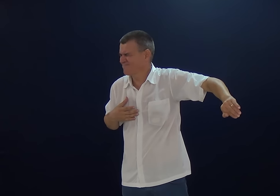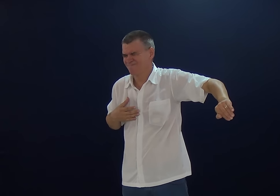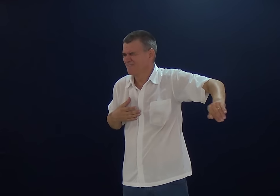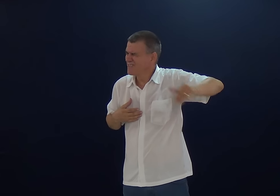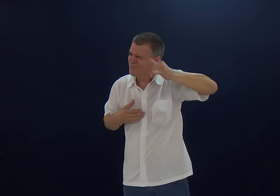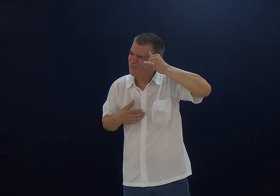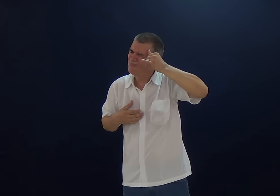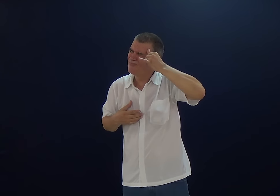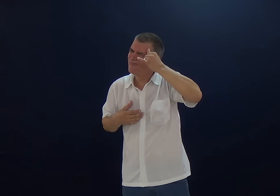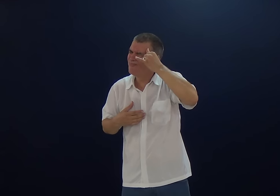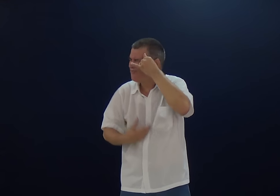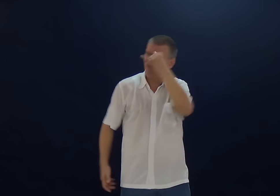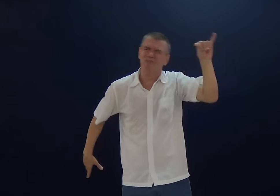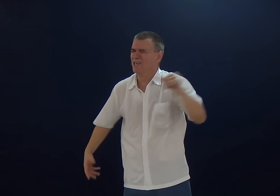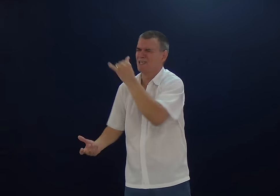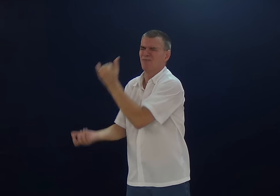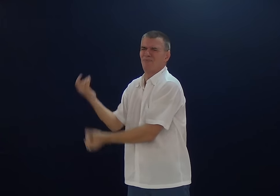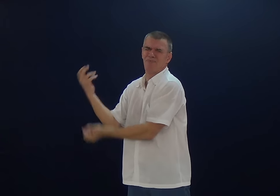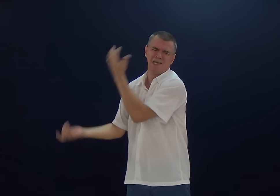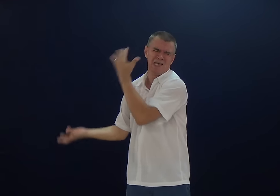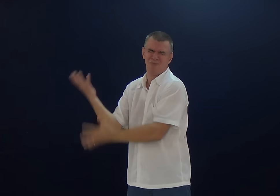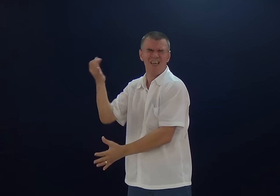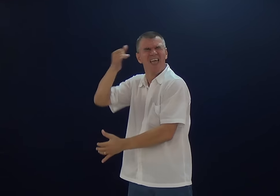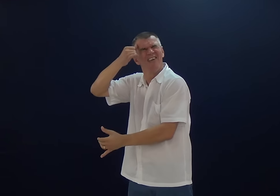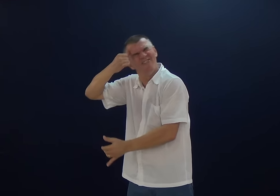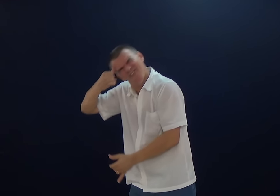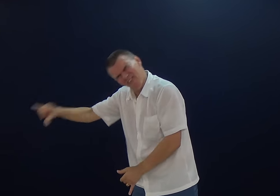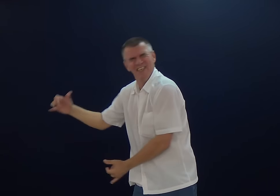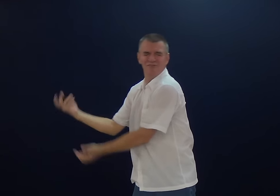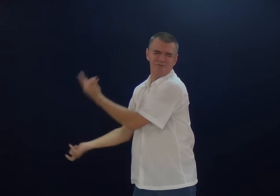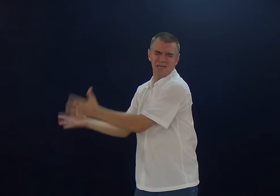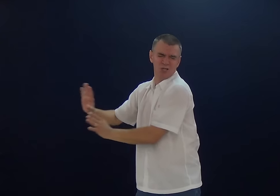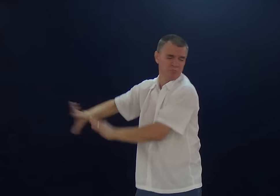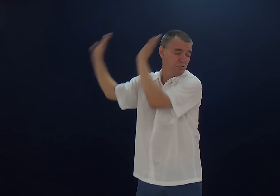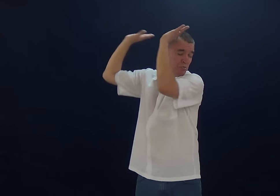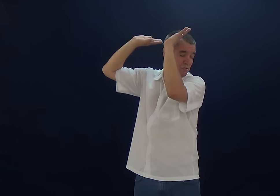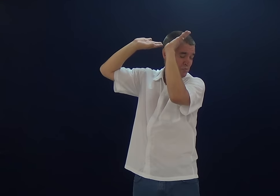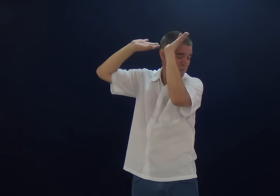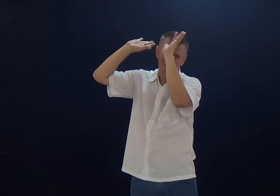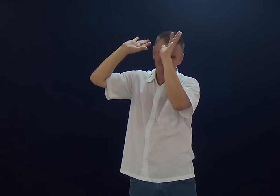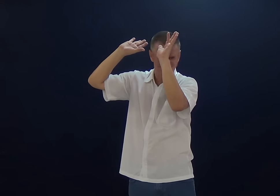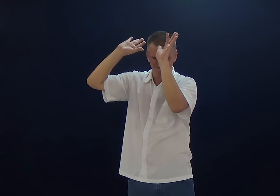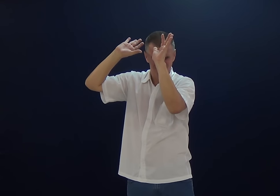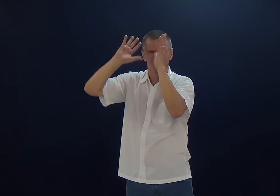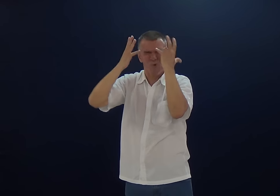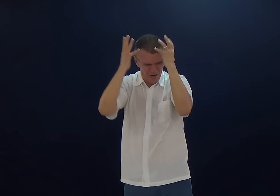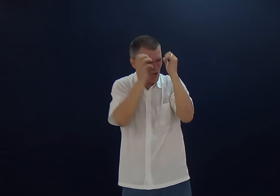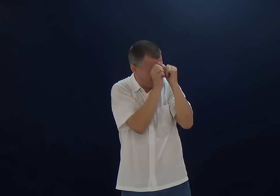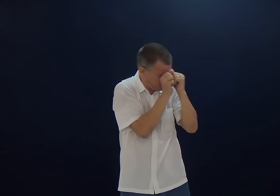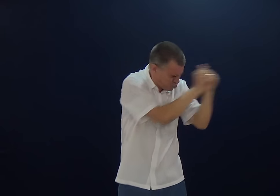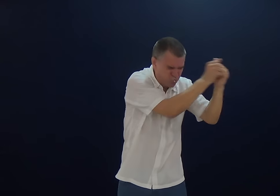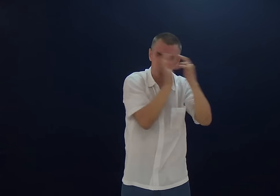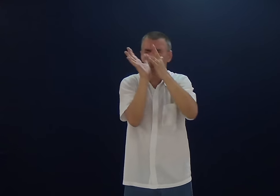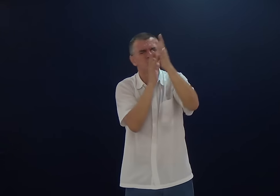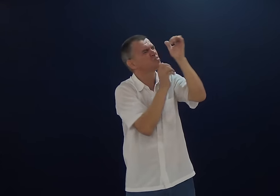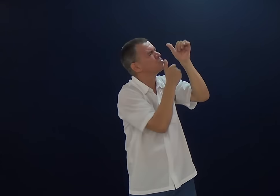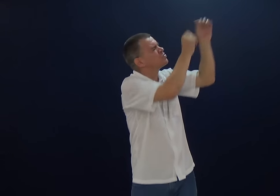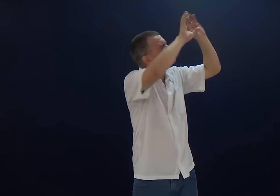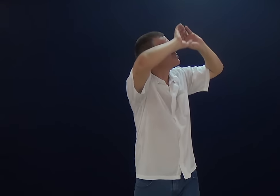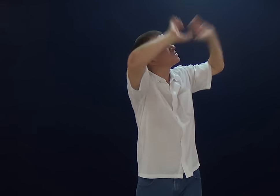abençoador Então Deus nos ajuda a retirar o pecado nos ajuda a evitar o pecado e a evitar as consequências